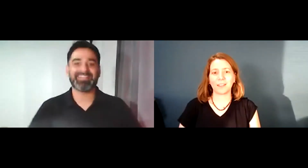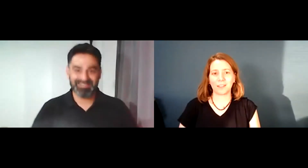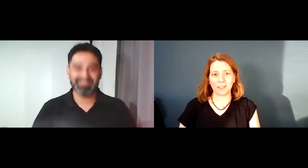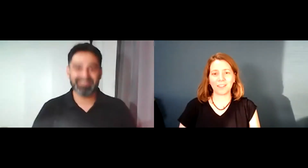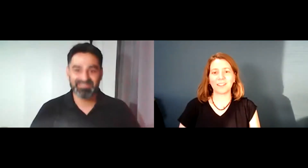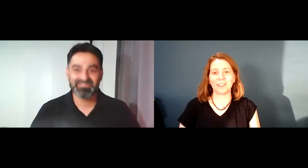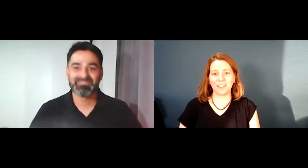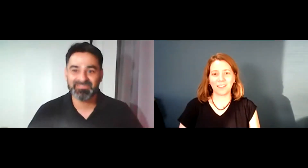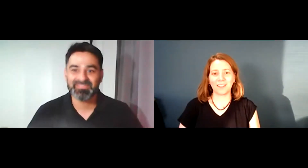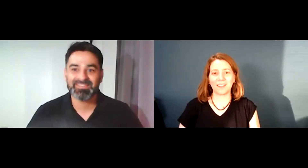Ahí está.